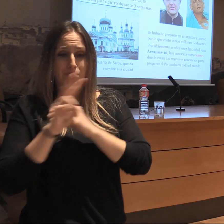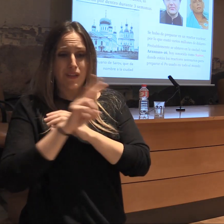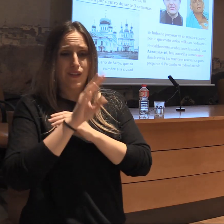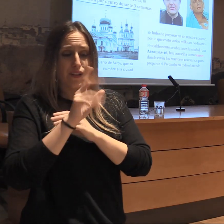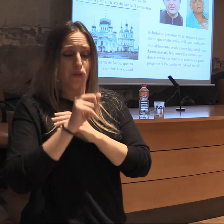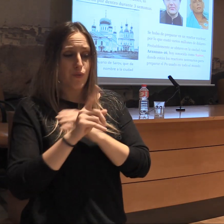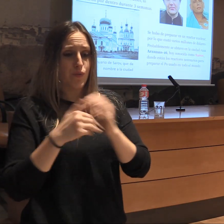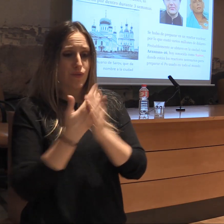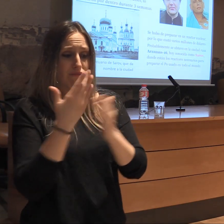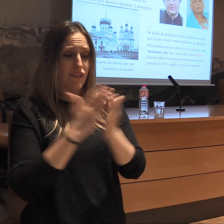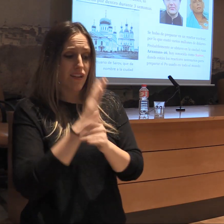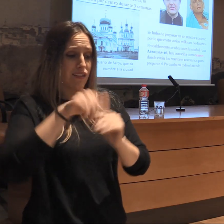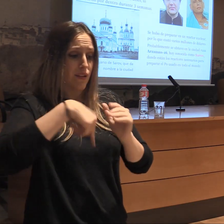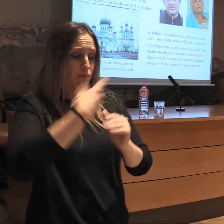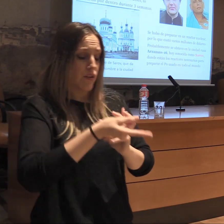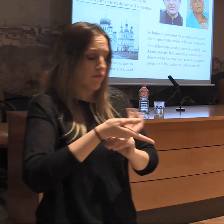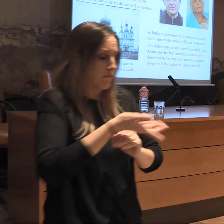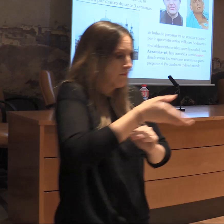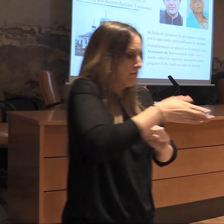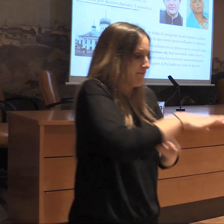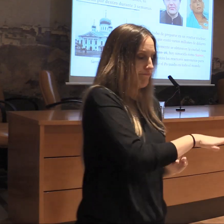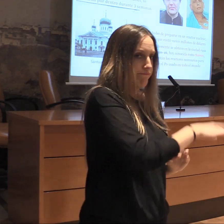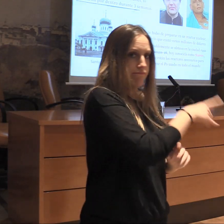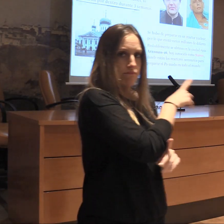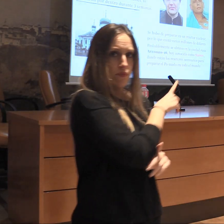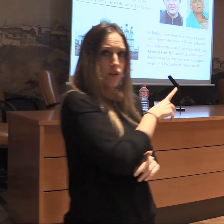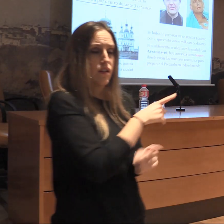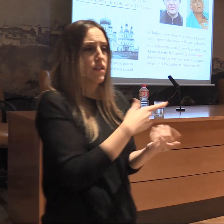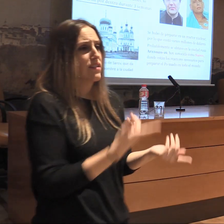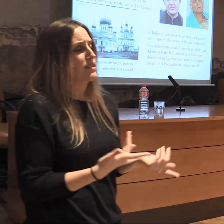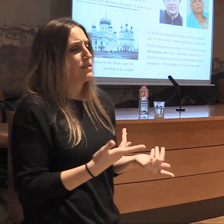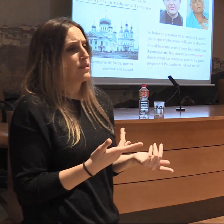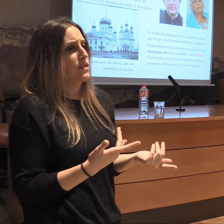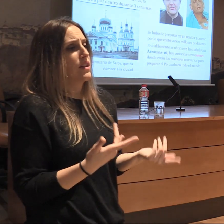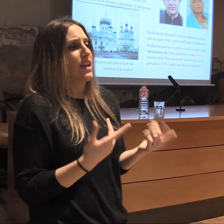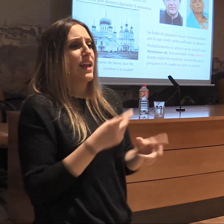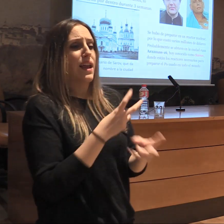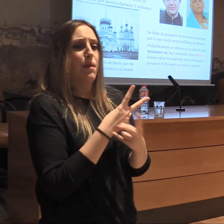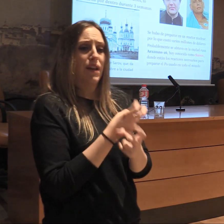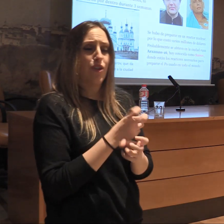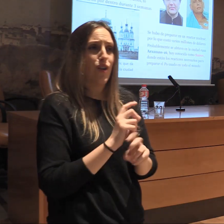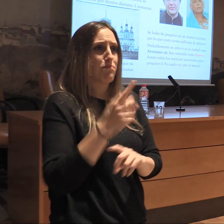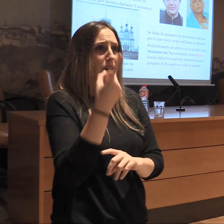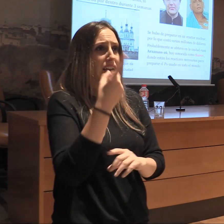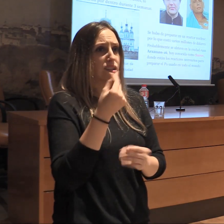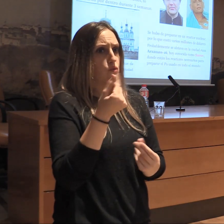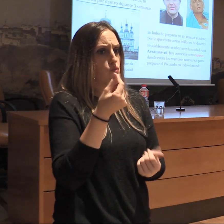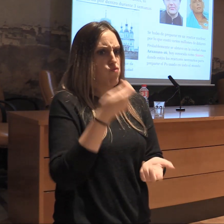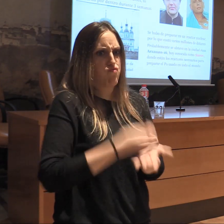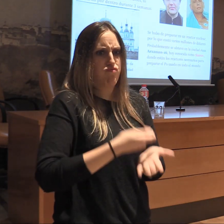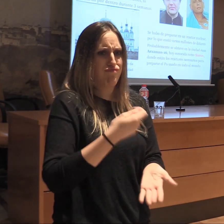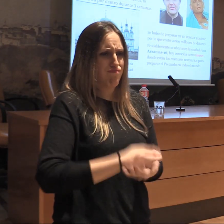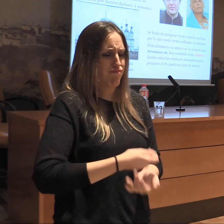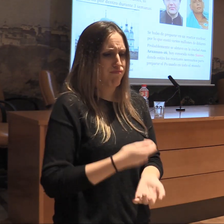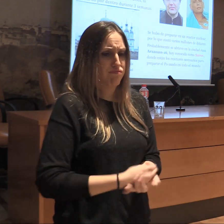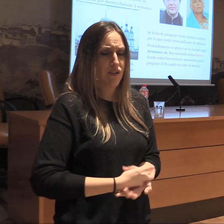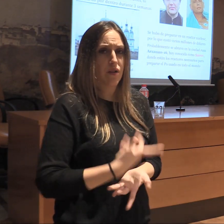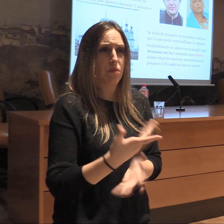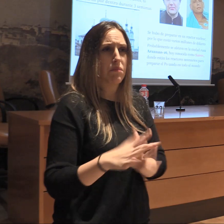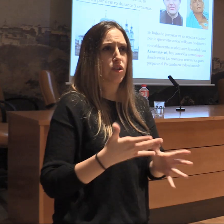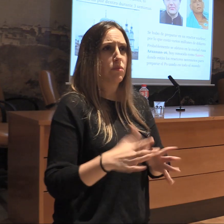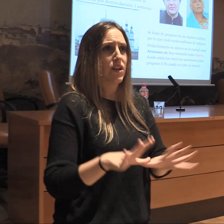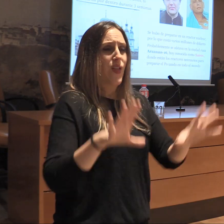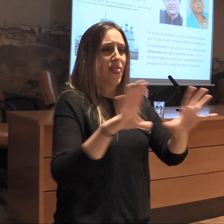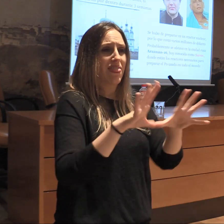Lo abrazaron por dentro, es también, aparte de la más cruel, el veneno más caro, porque debió costar en torno a